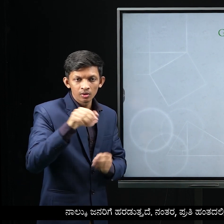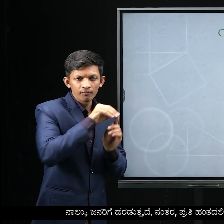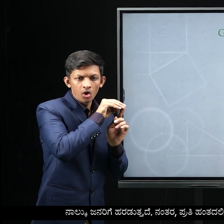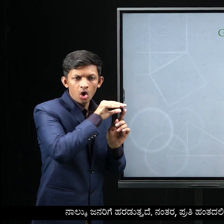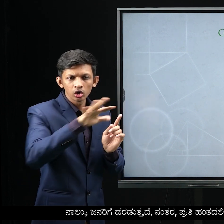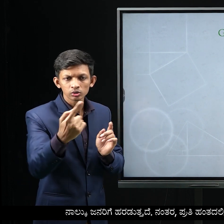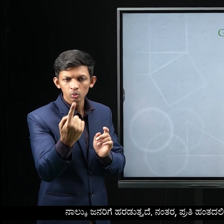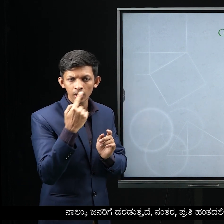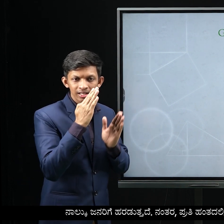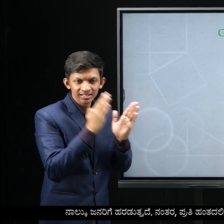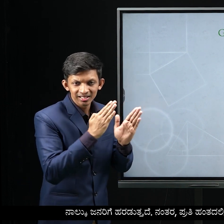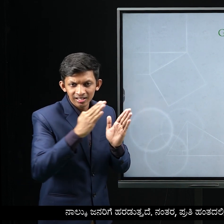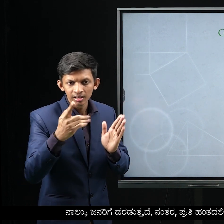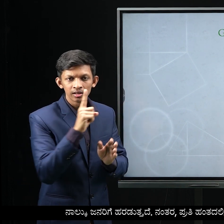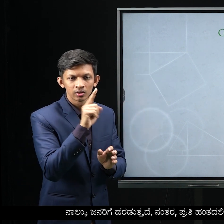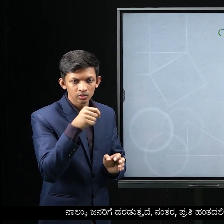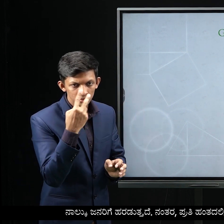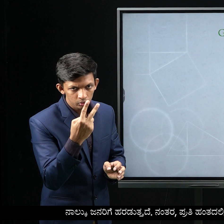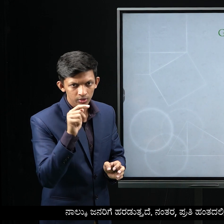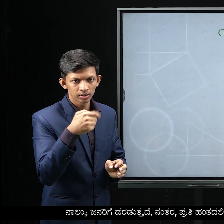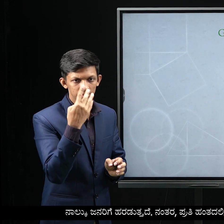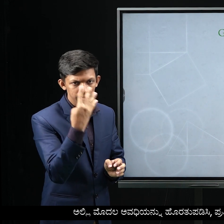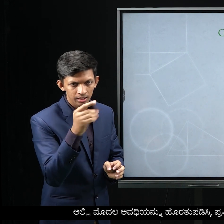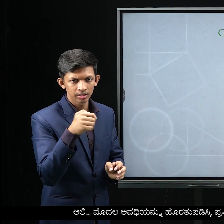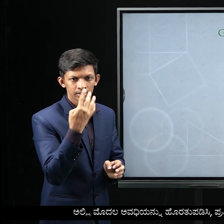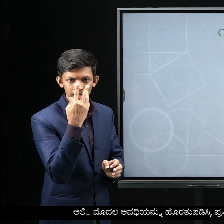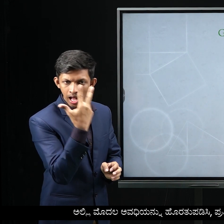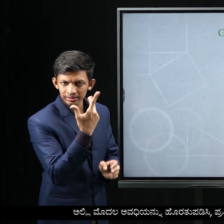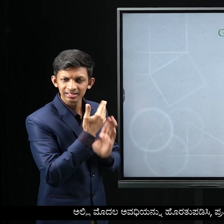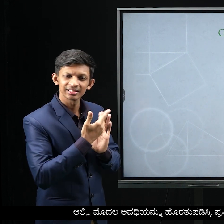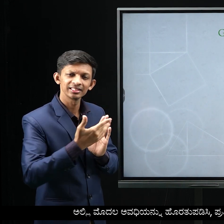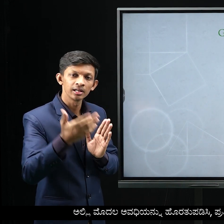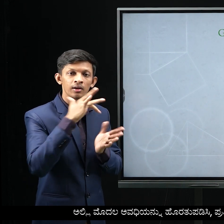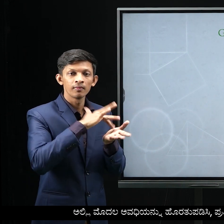ಬೀರುವ ವ್ಯಕ್ತಿಗಳ ಸಂಖ್ಯೆ 1, 2, 4, 8 ಅಲ್ಲಿ ಮೊದಲ ಅವಧಿಯನ್ನು ಹೊರತುಪಡಿಸಿ.